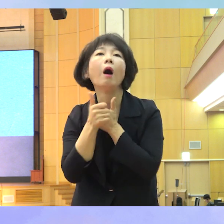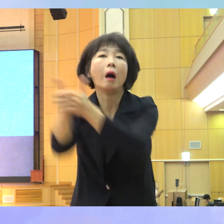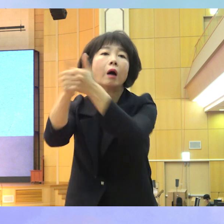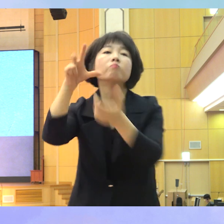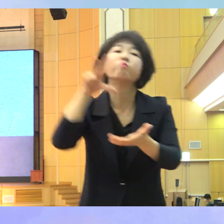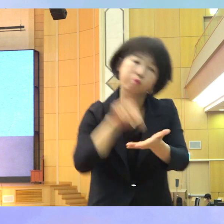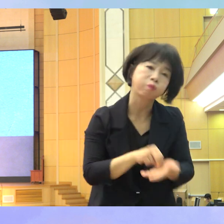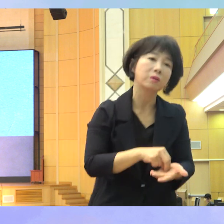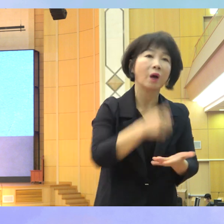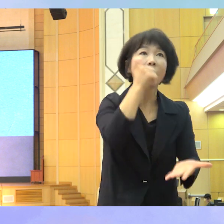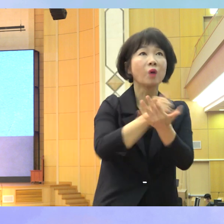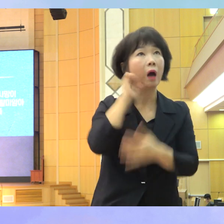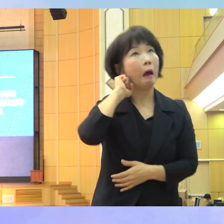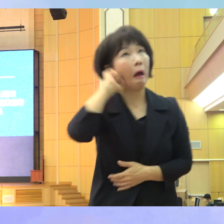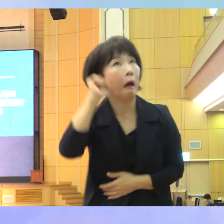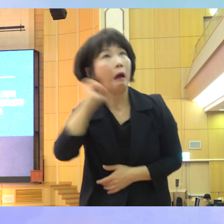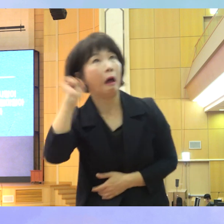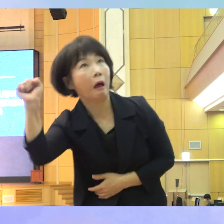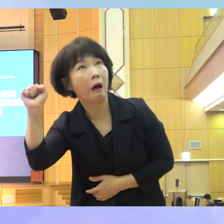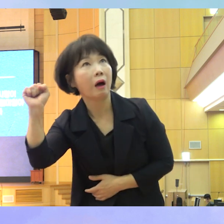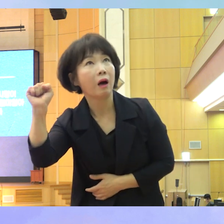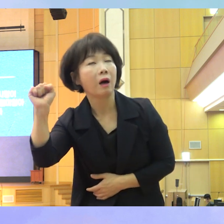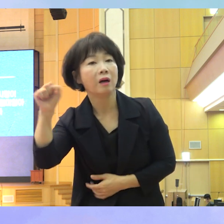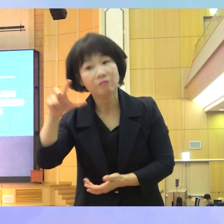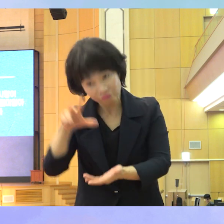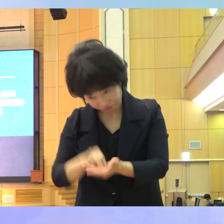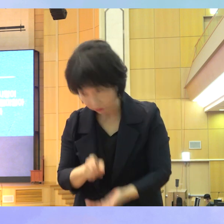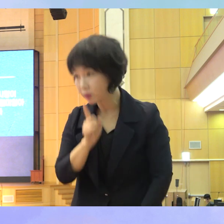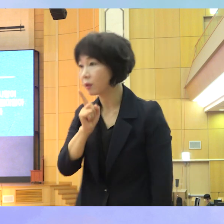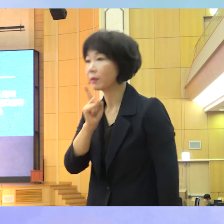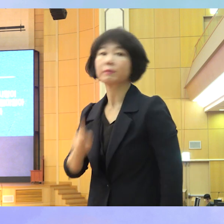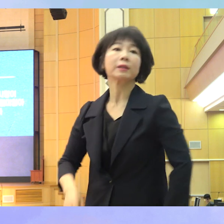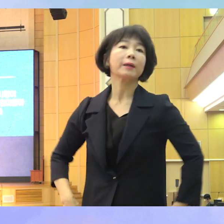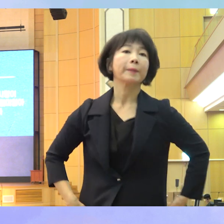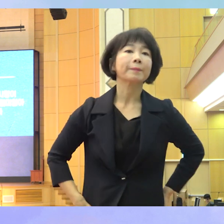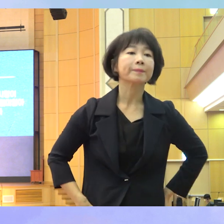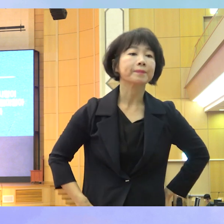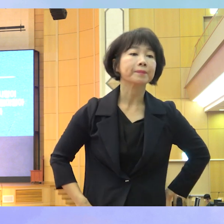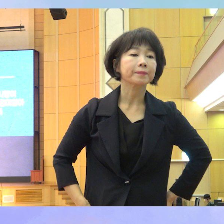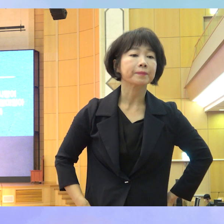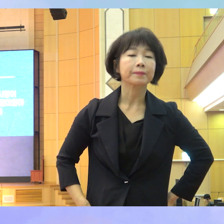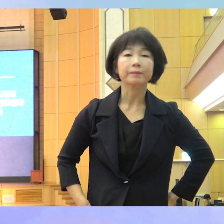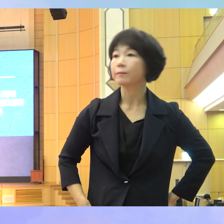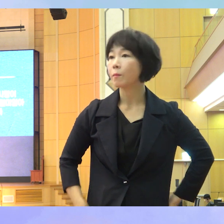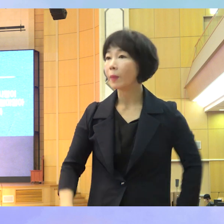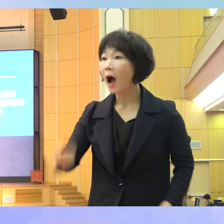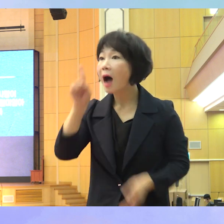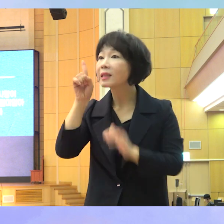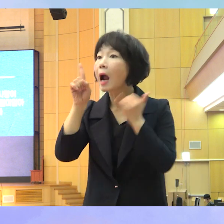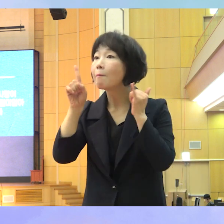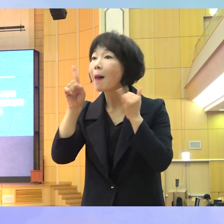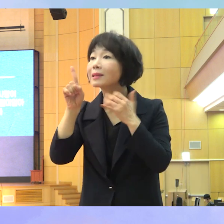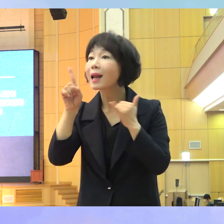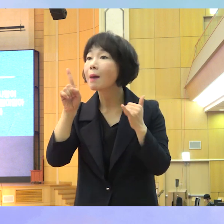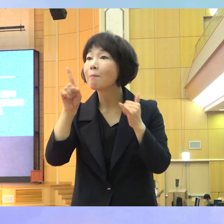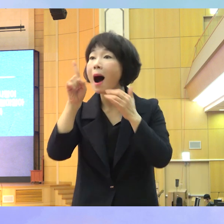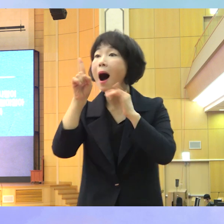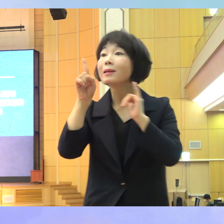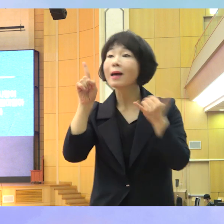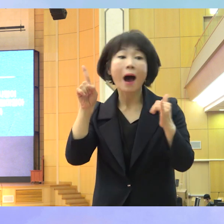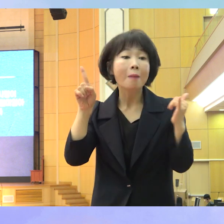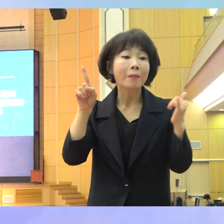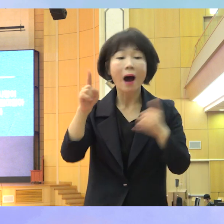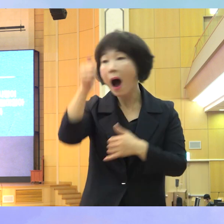로마서 5장 17절에 이런 말씀이 나와 있습니다. 한 사람의 범죄를 인하여, 여기서 말하는 한 사람은 아담을 얘기하는 거예요.